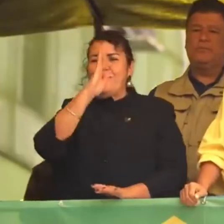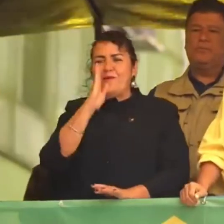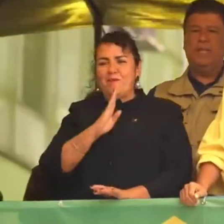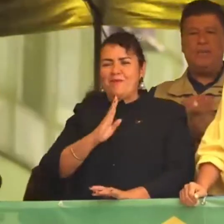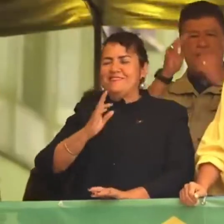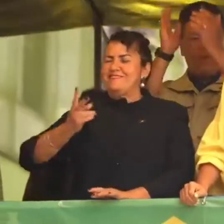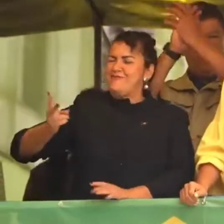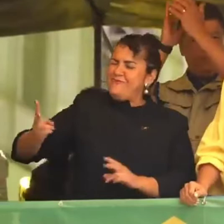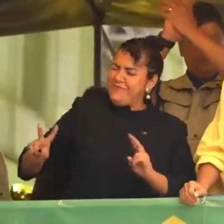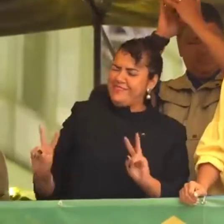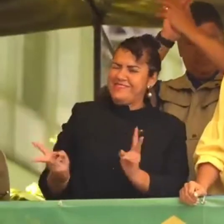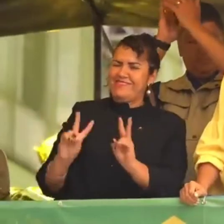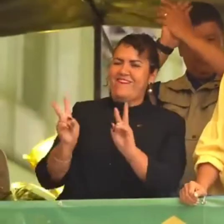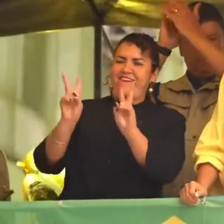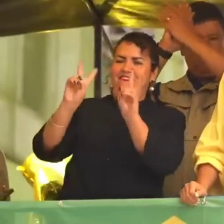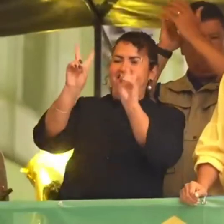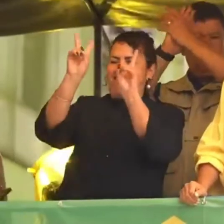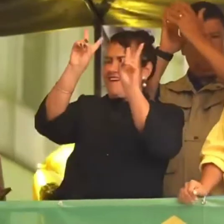vitorioso.